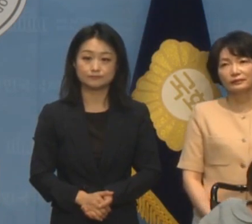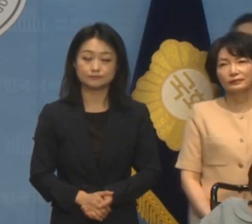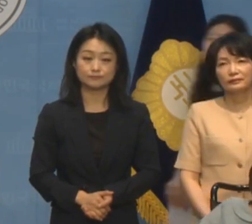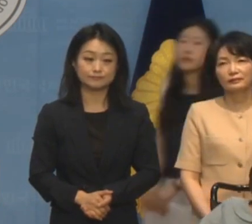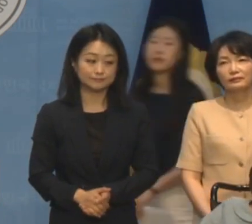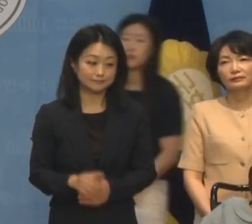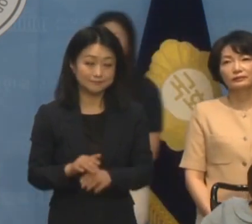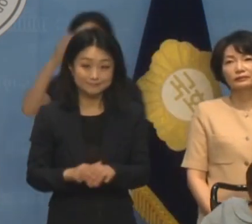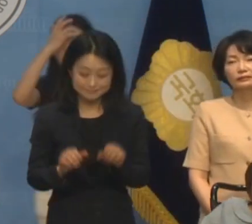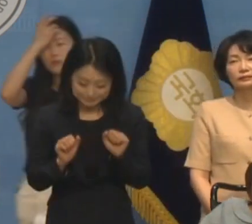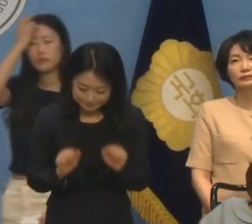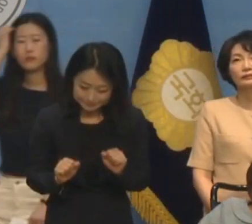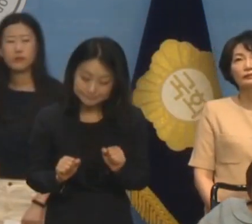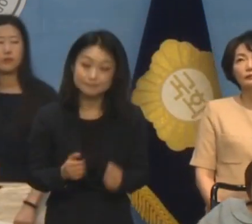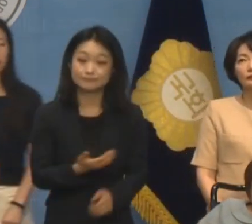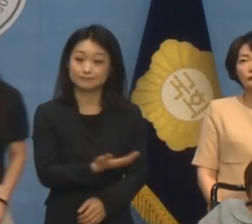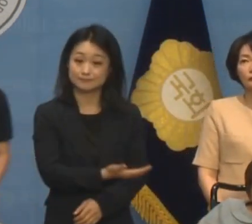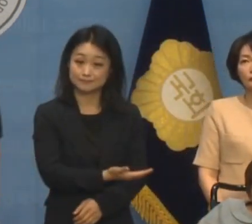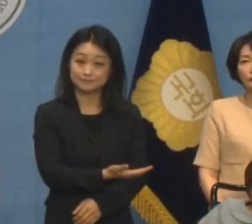네, 안녕하십니까. 저는